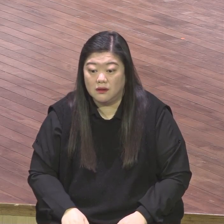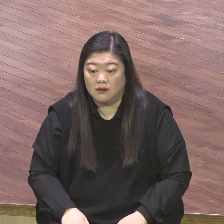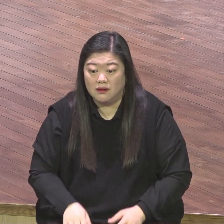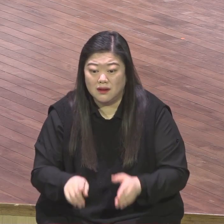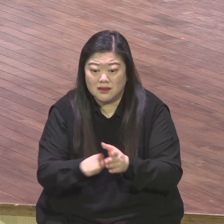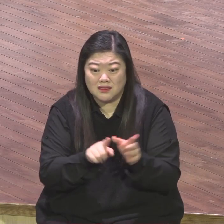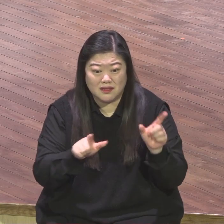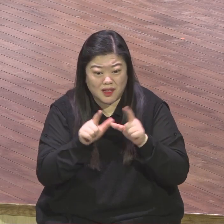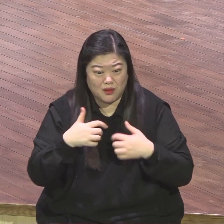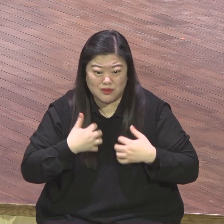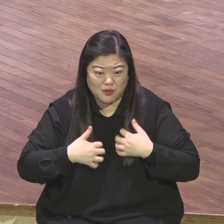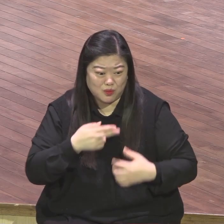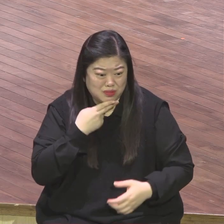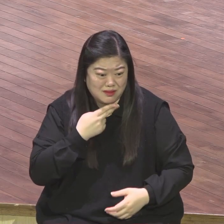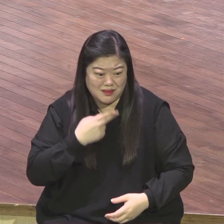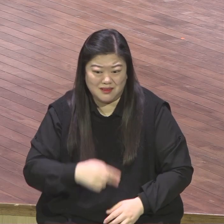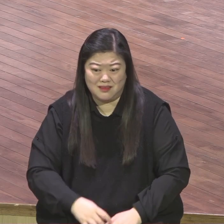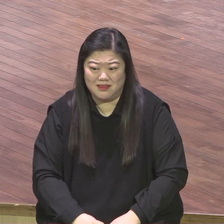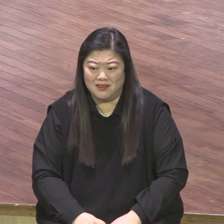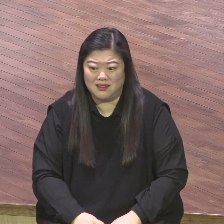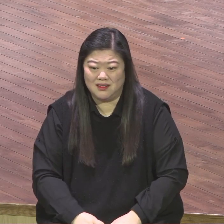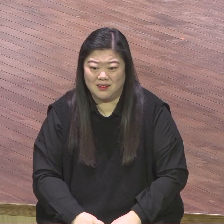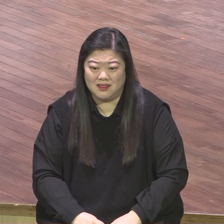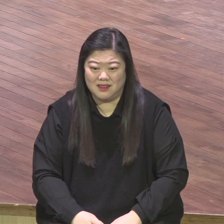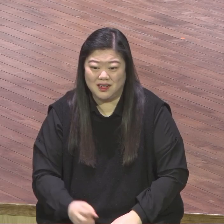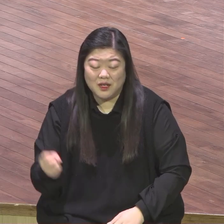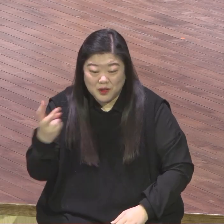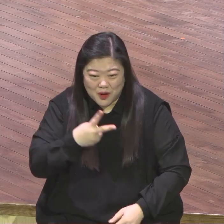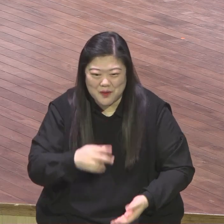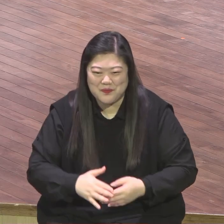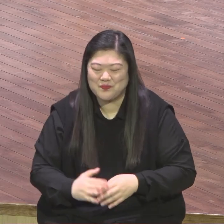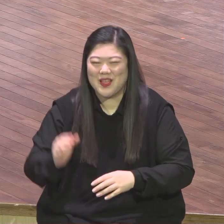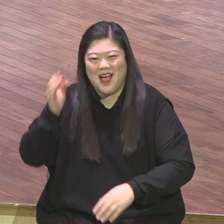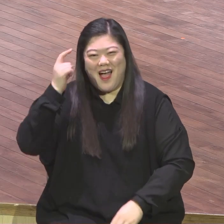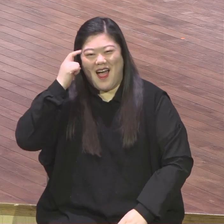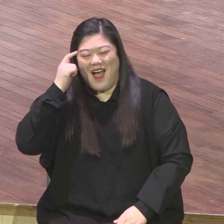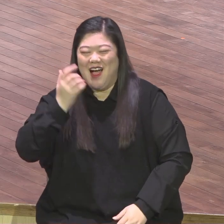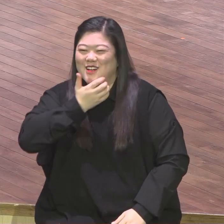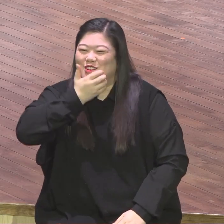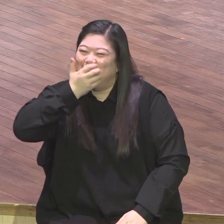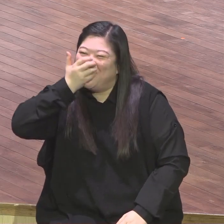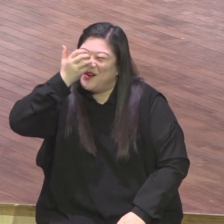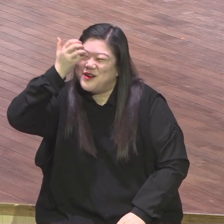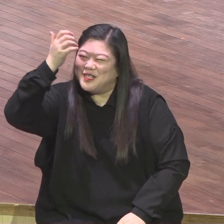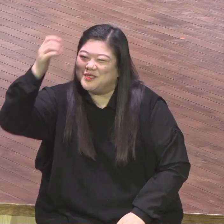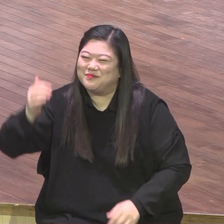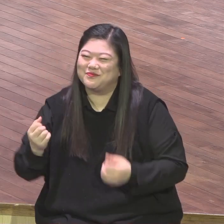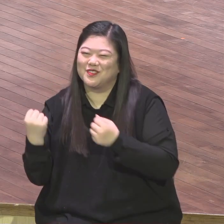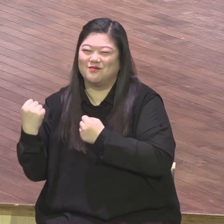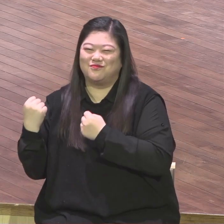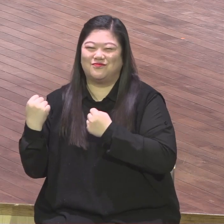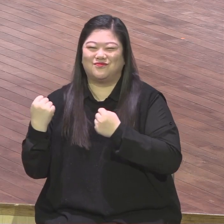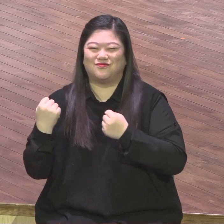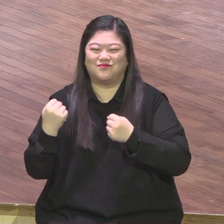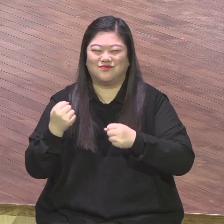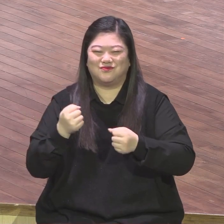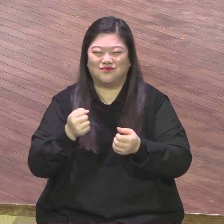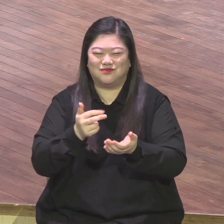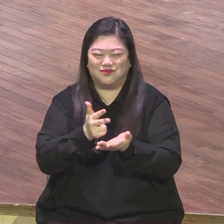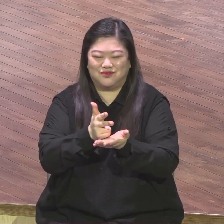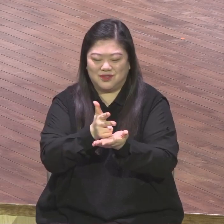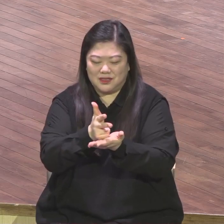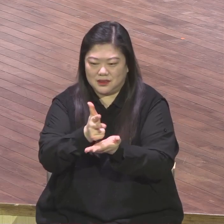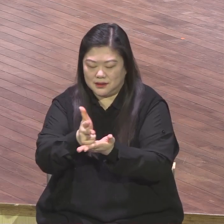거리가 멀지만은 주사 시절이 복잡하지만은 이런 모든 문제를 다 뛰어넘어서 하나님을 바라보고